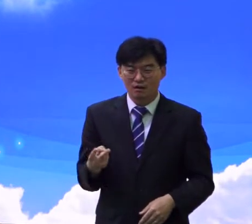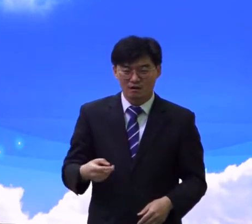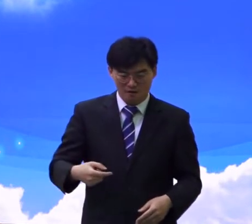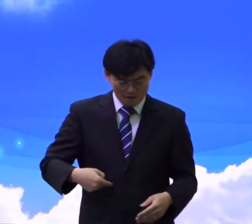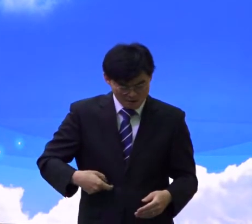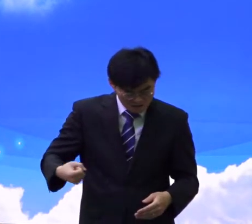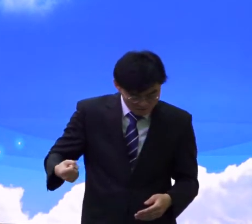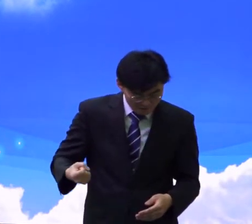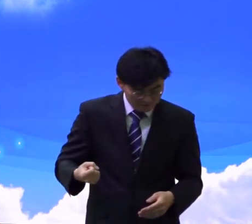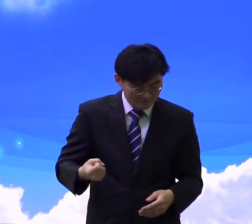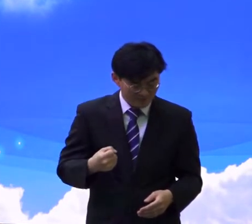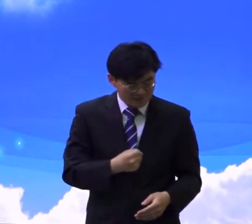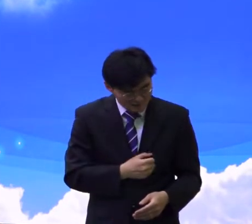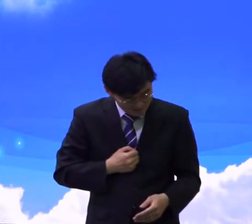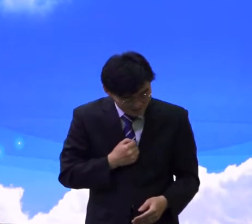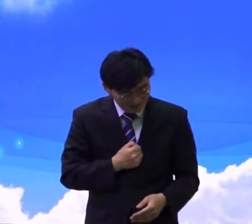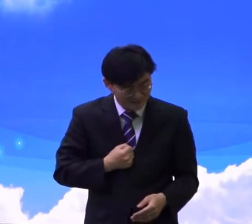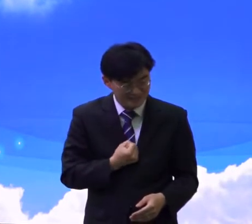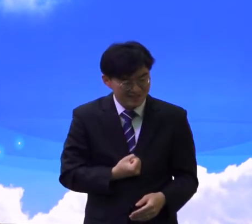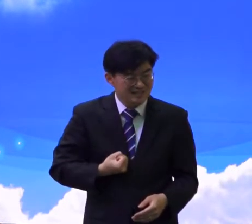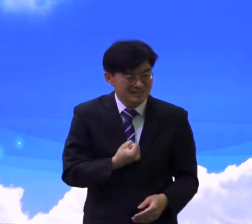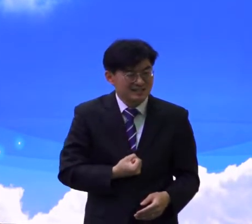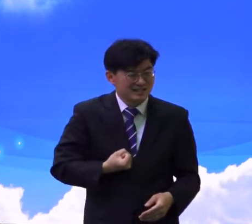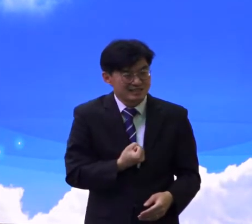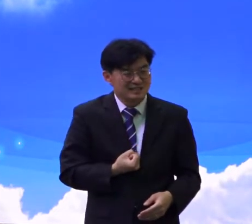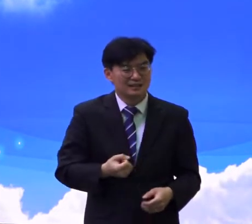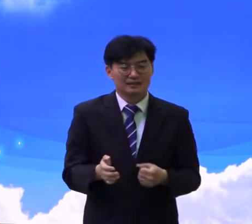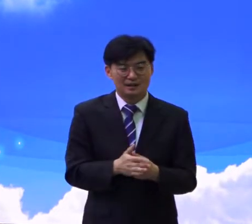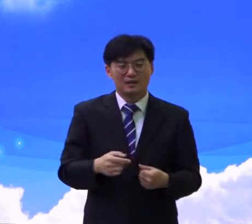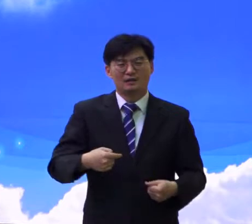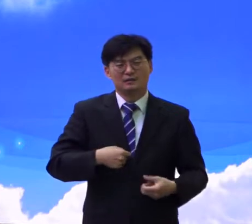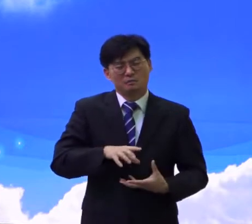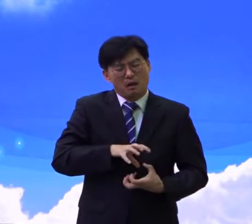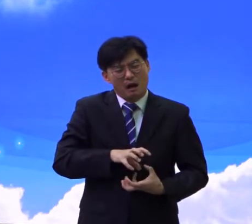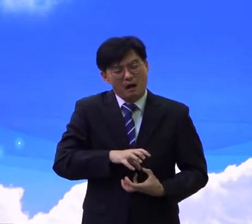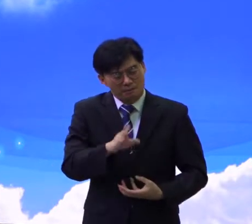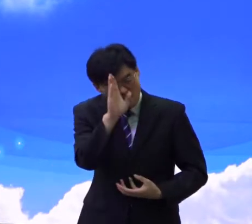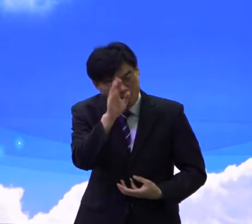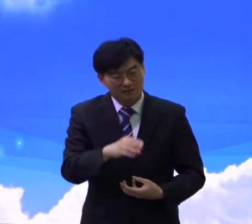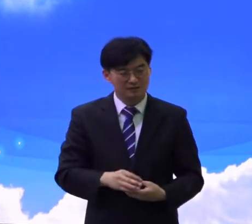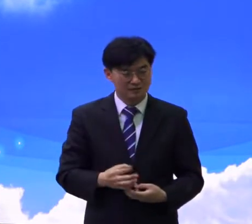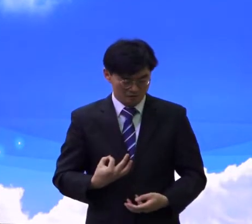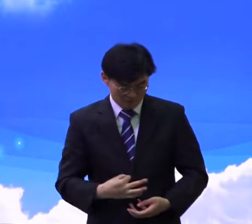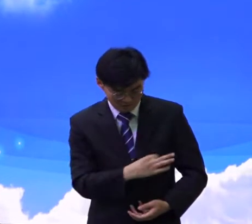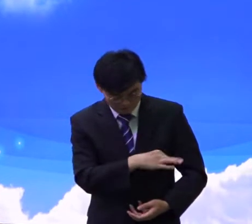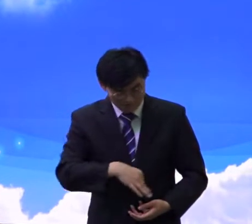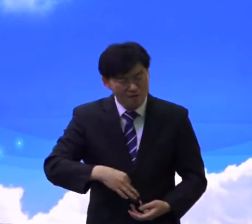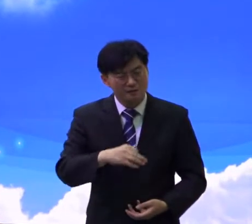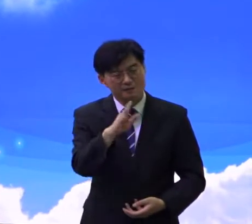됐습니다. 예레미야 하나님께 이렇게 그의 심정을 토하며 기도했습니다.